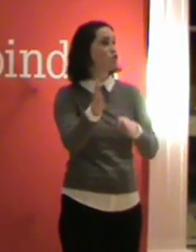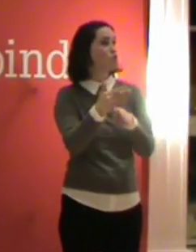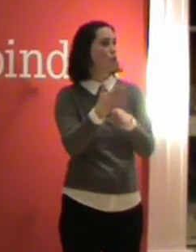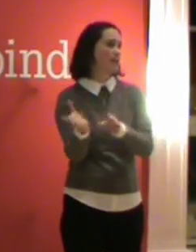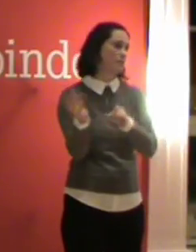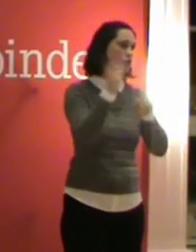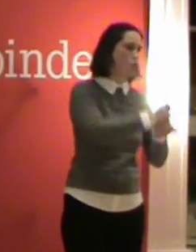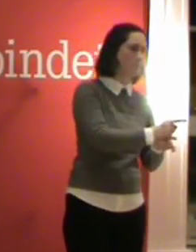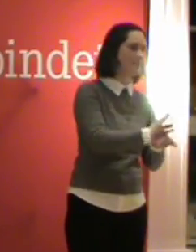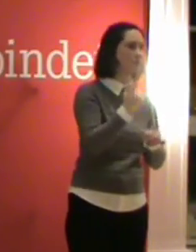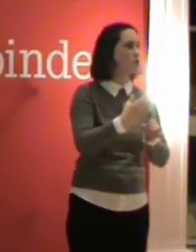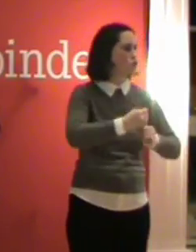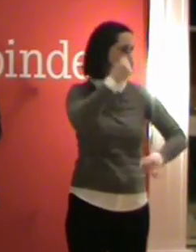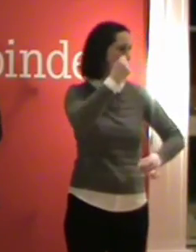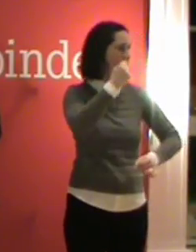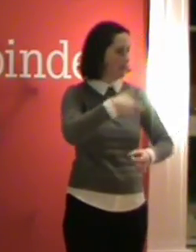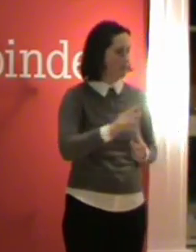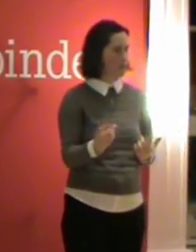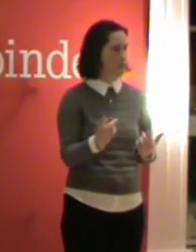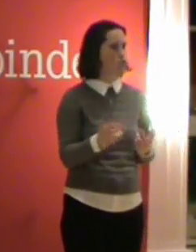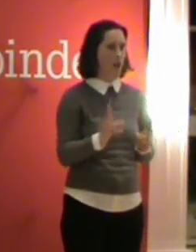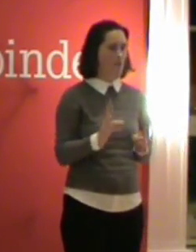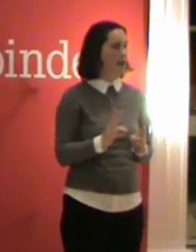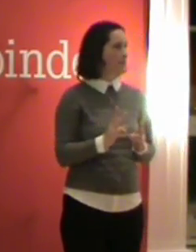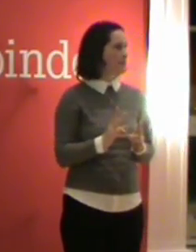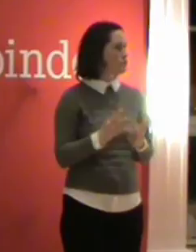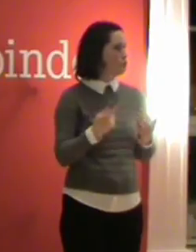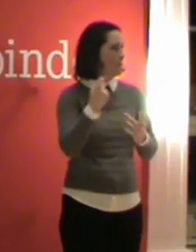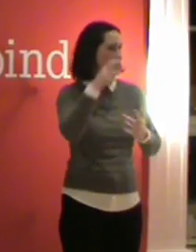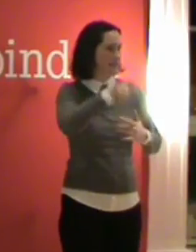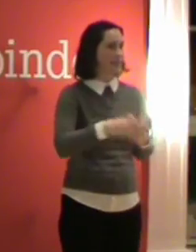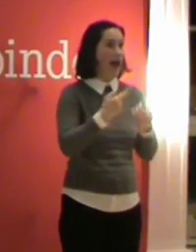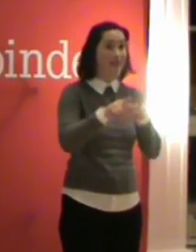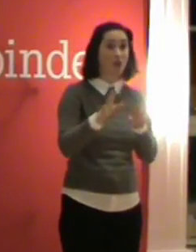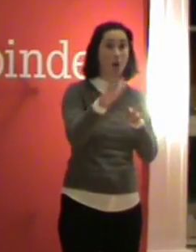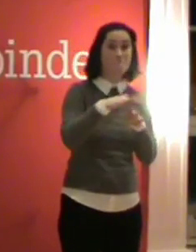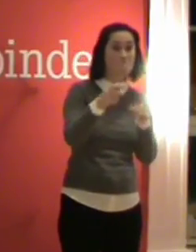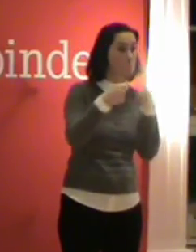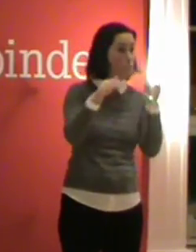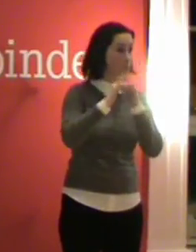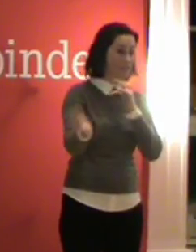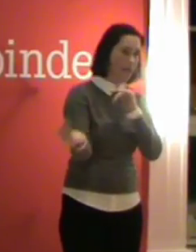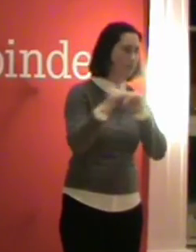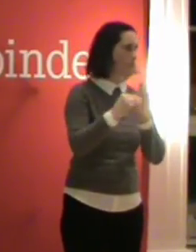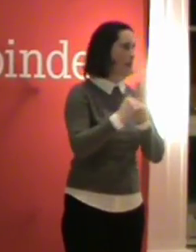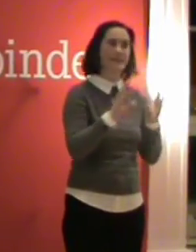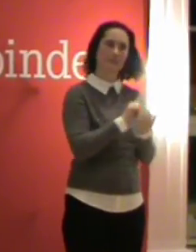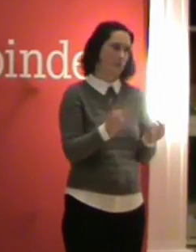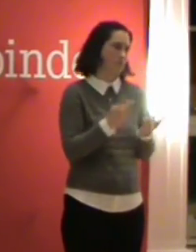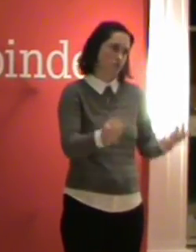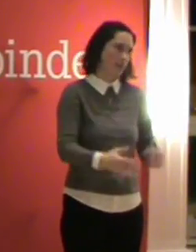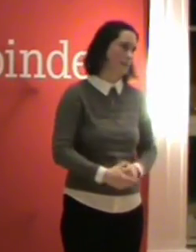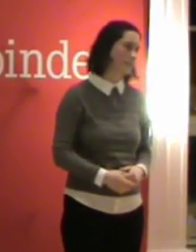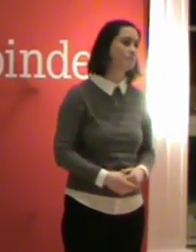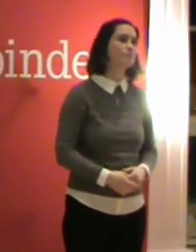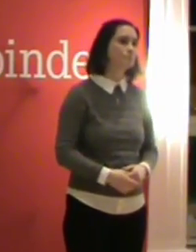hat, was wohl auch nicht üblich ist, dass Ministerpräsident eines anderen Bundeslandes dabei ist.